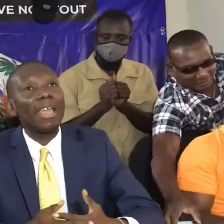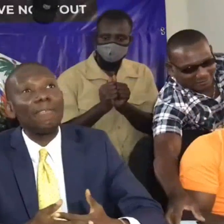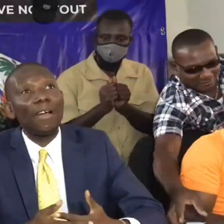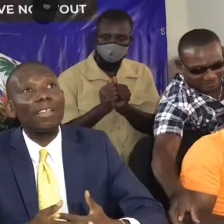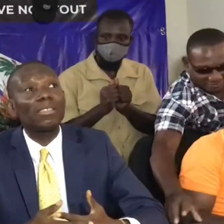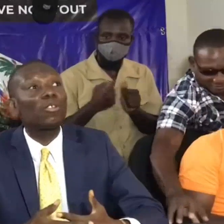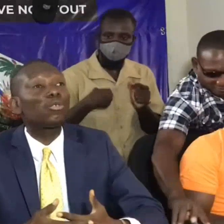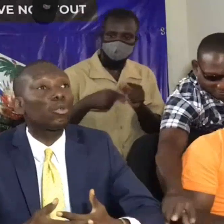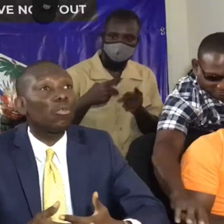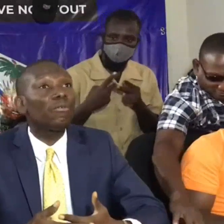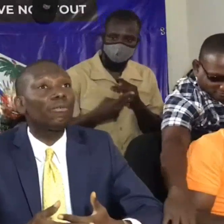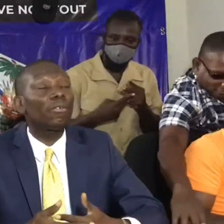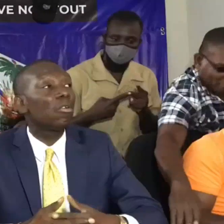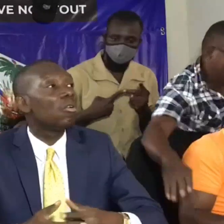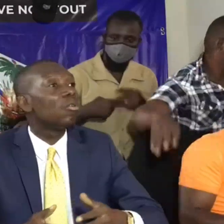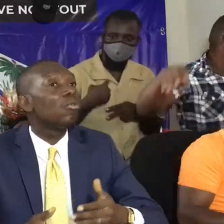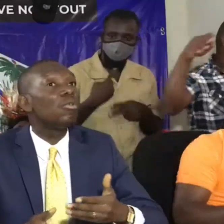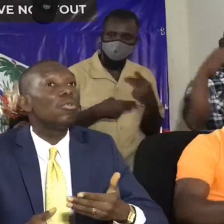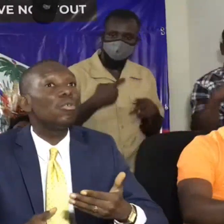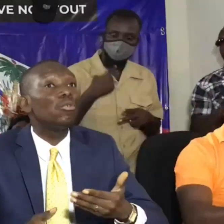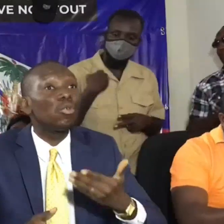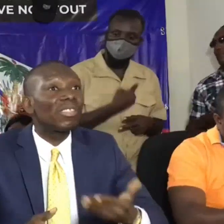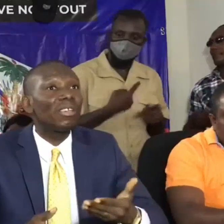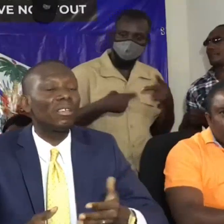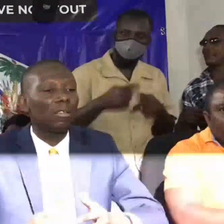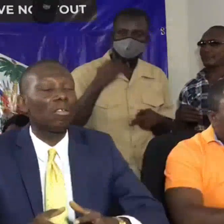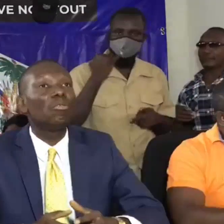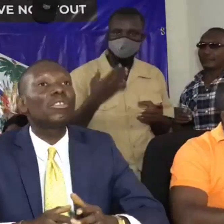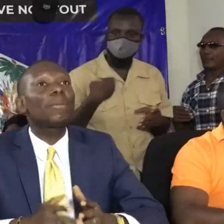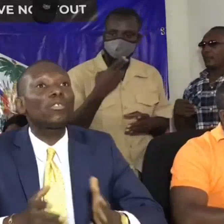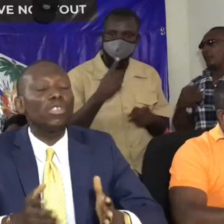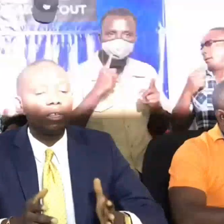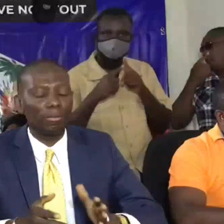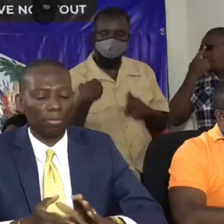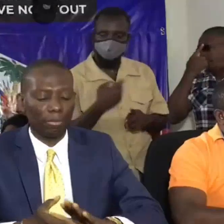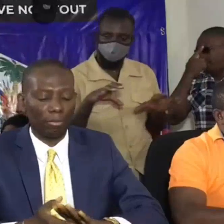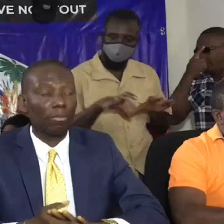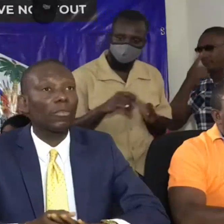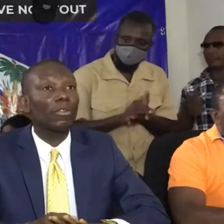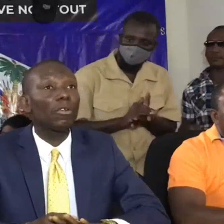À quelle phase se trouve le dossier de ces prisonniers?